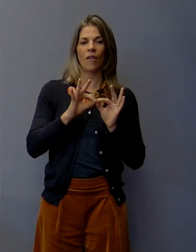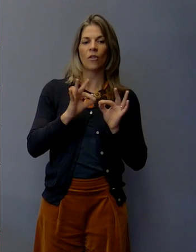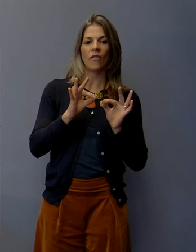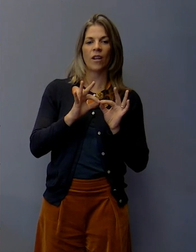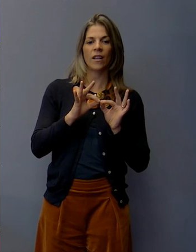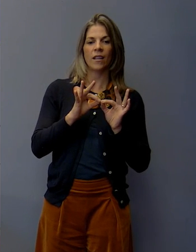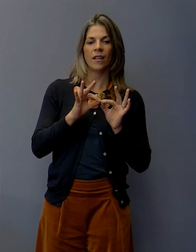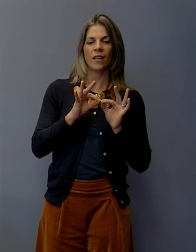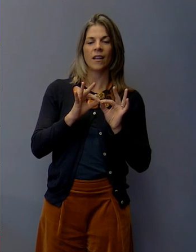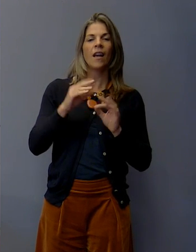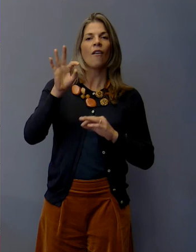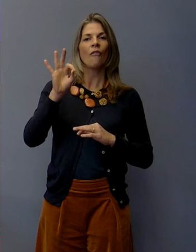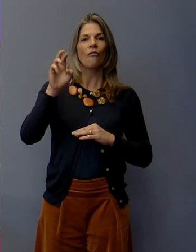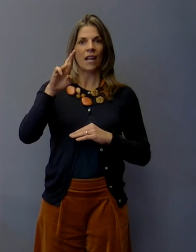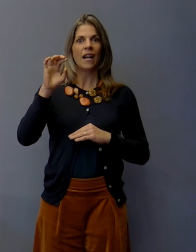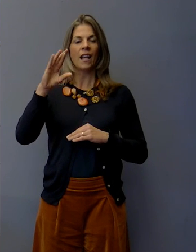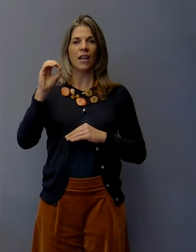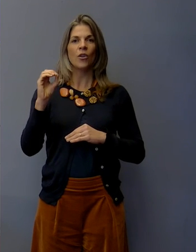consigliere ferrero